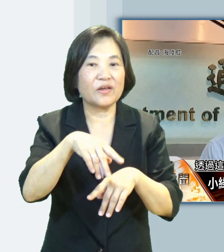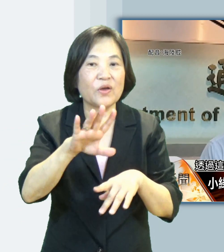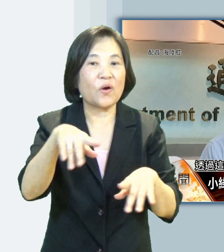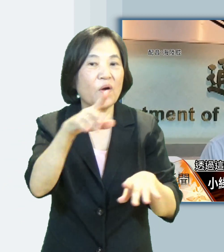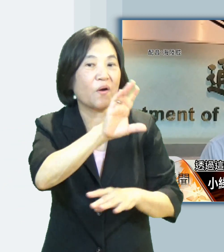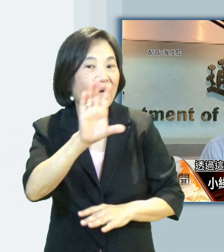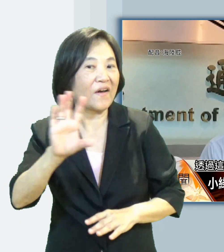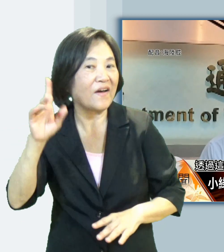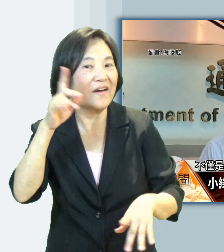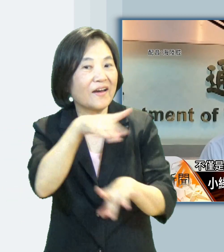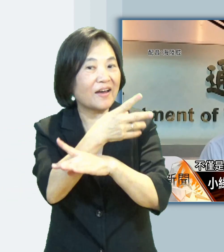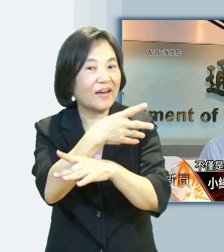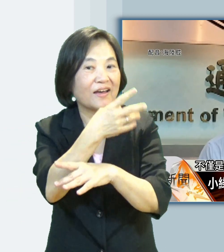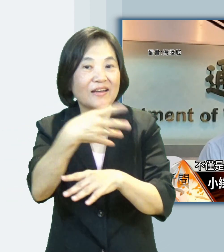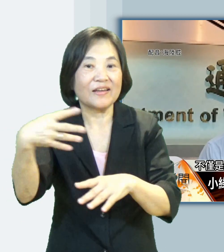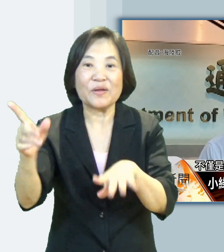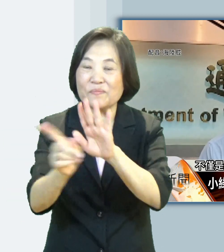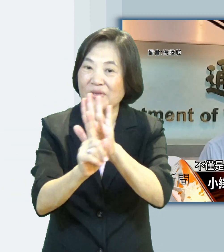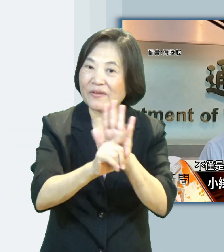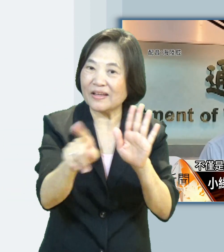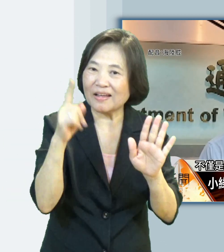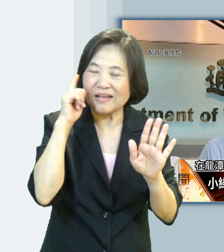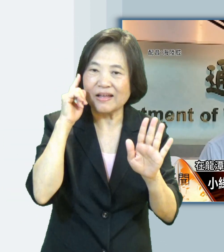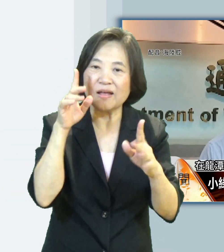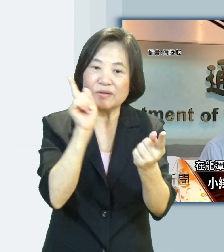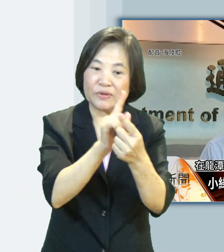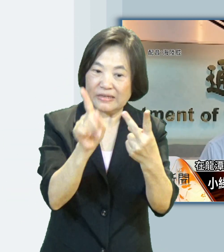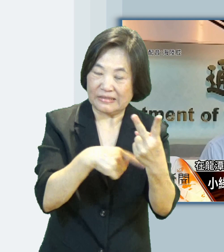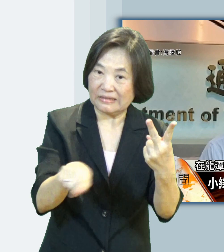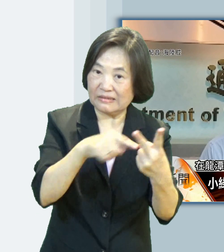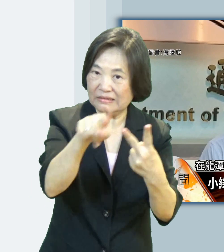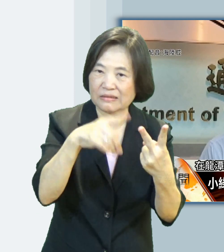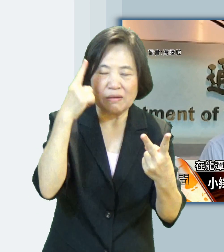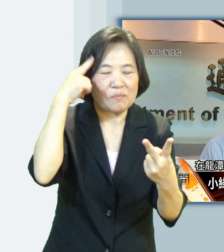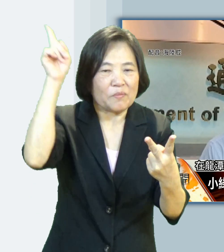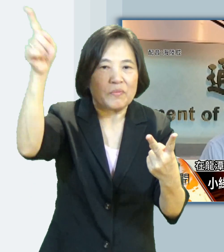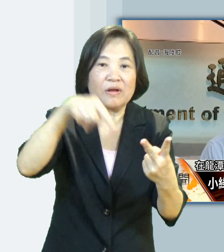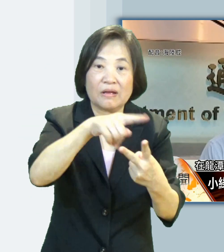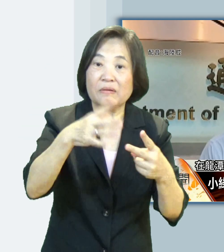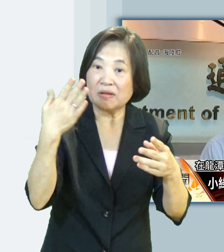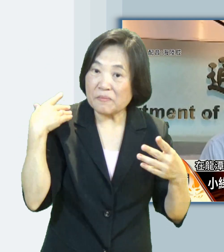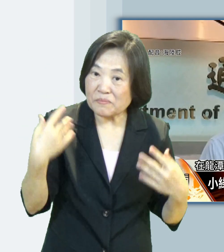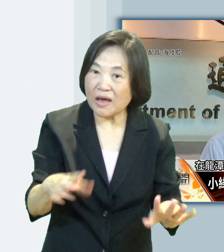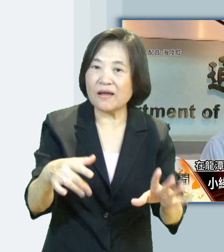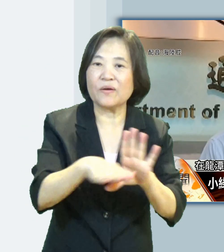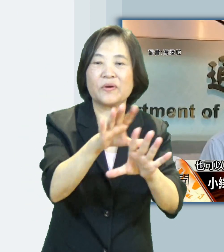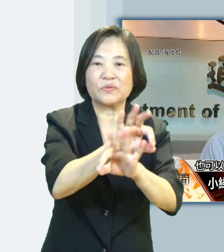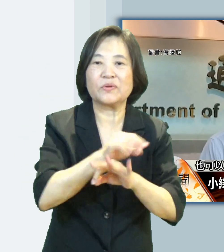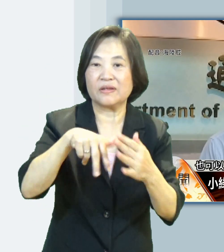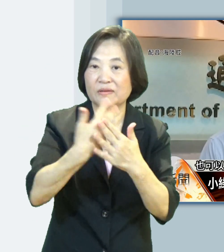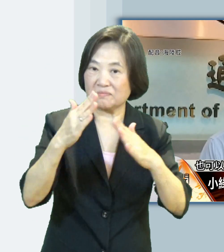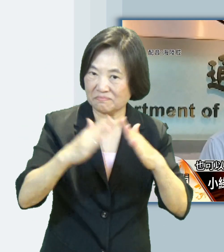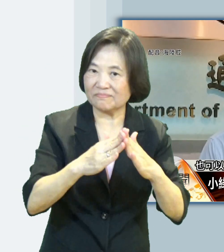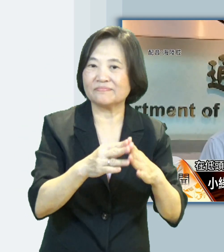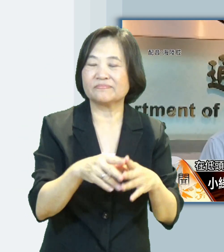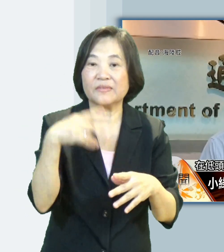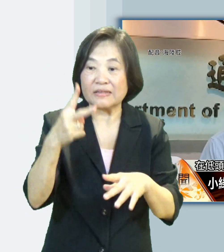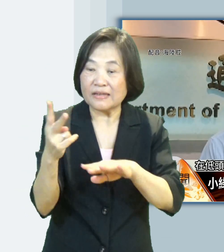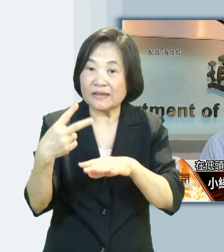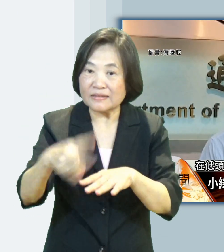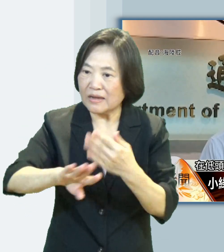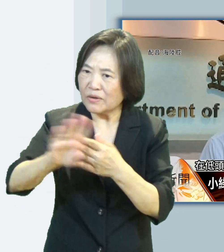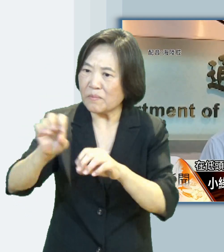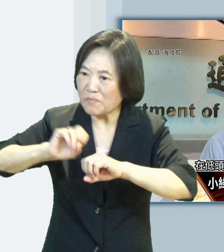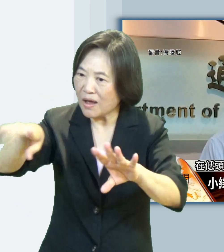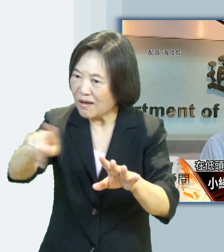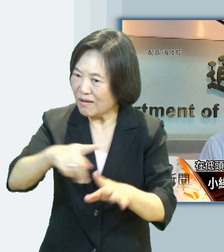呢，不仅是缅怀这两位在龙潭镇在地的一个文学艺术家。也可以去提醒在低头去